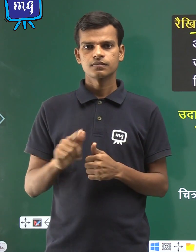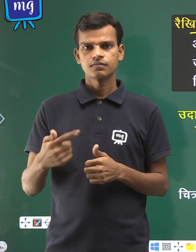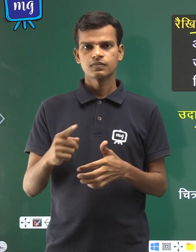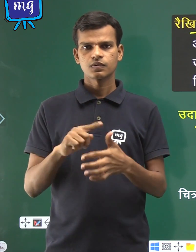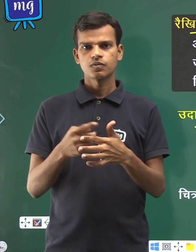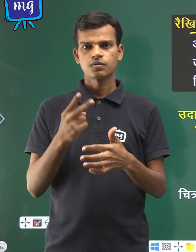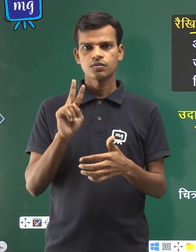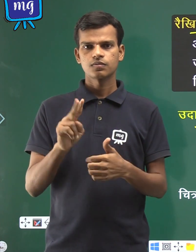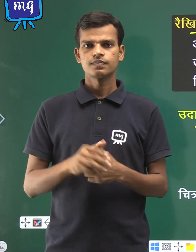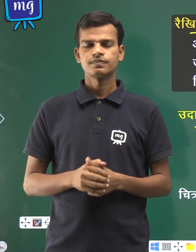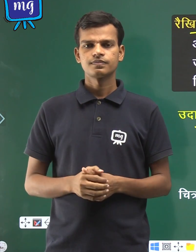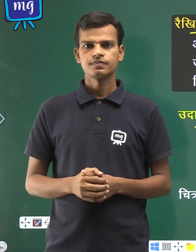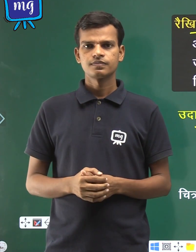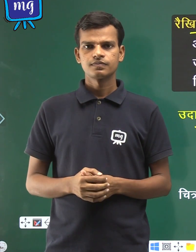2